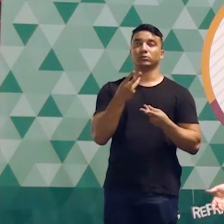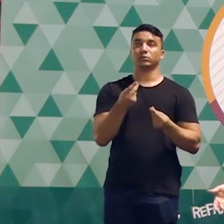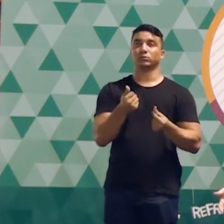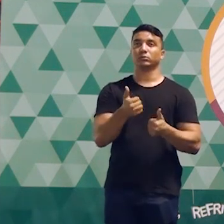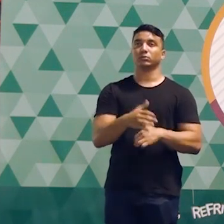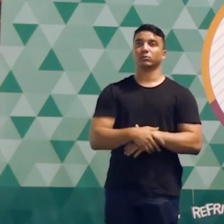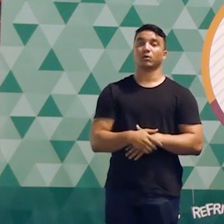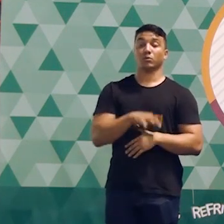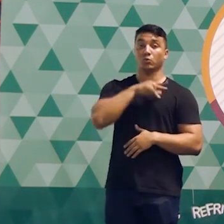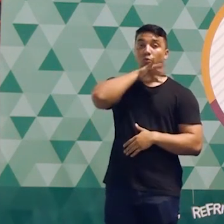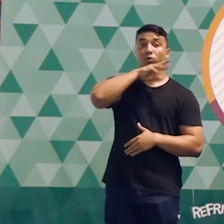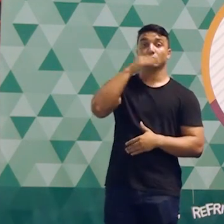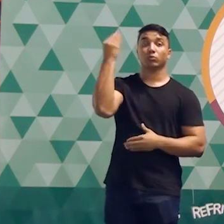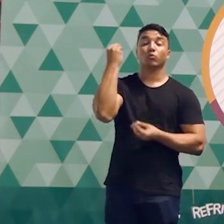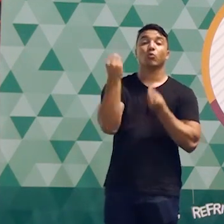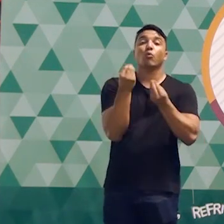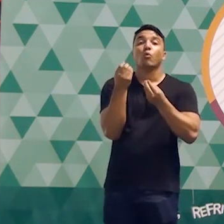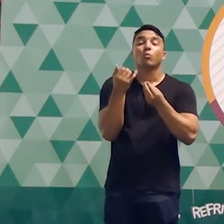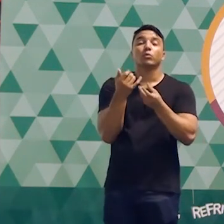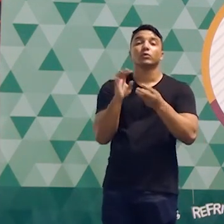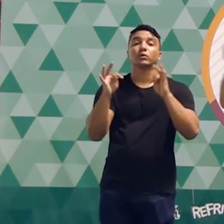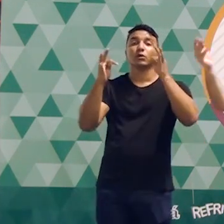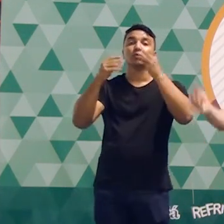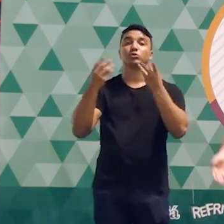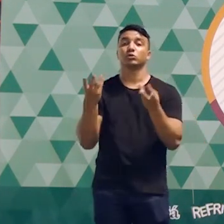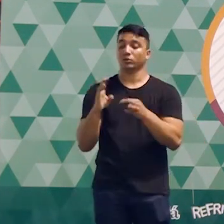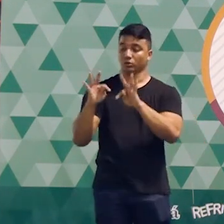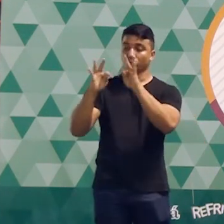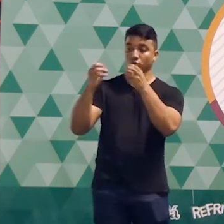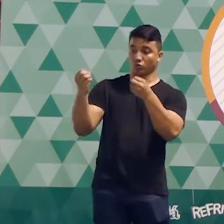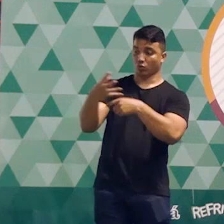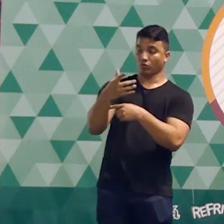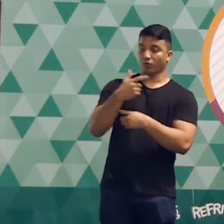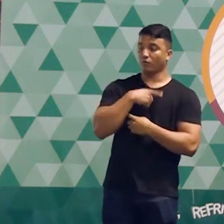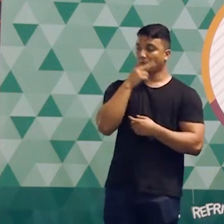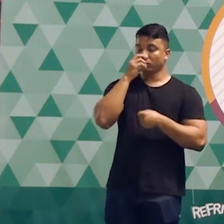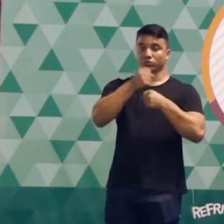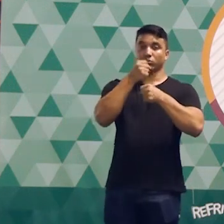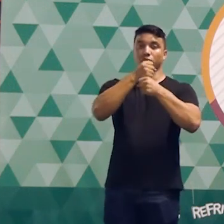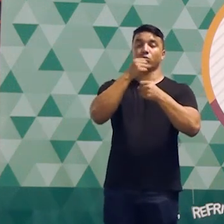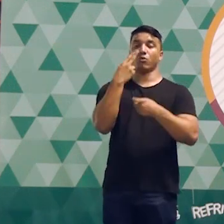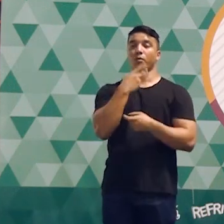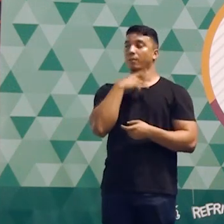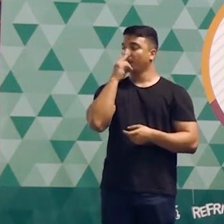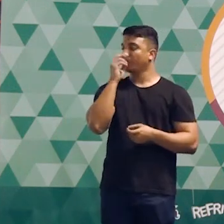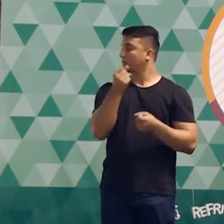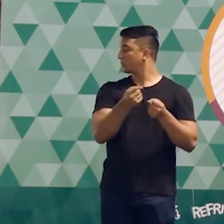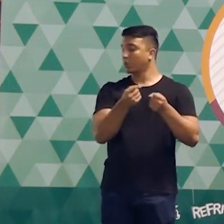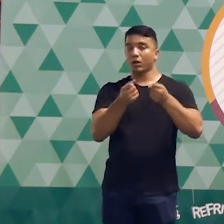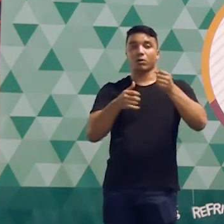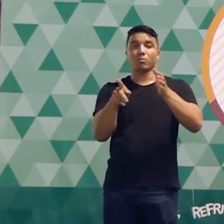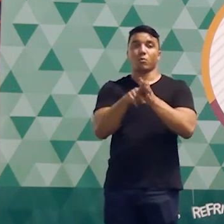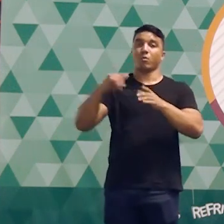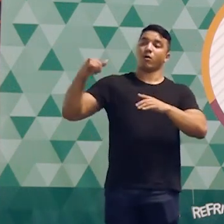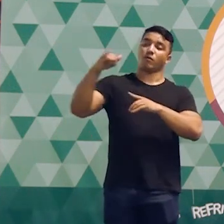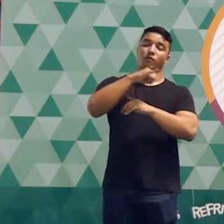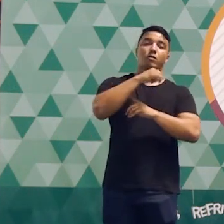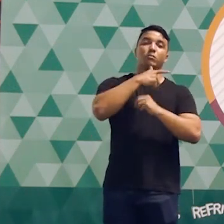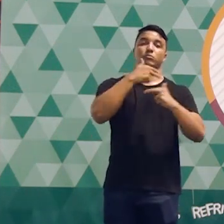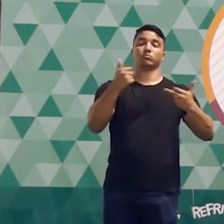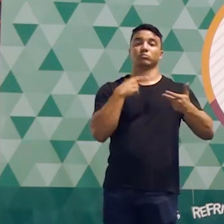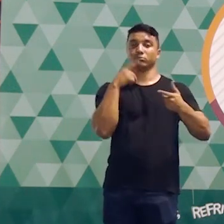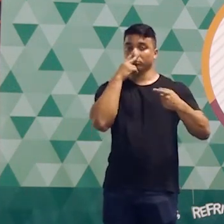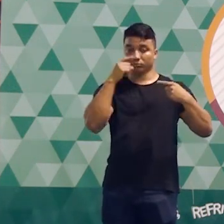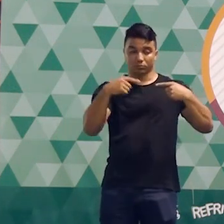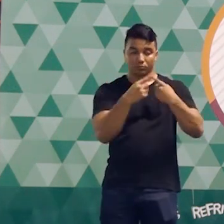vai ficar meio ruim, né? Porque o cara não sabe nem como é que é as novas tecnologias de construção. Ou então o sujeito é um piloto de avião. Eu estou contratando piloto, ó.